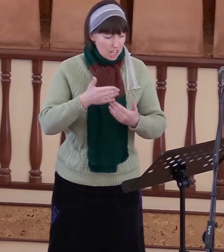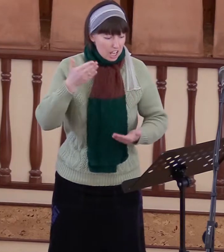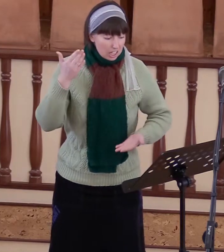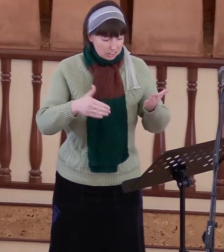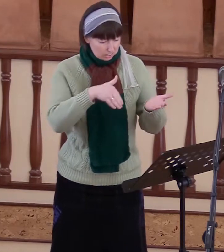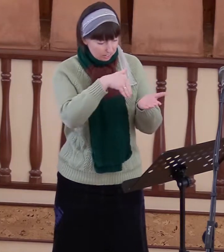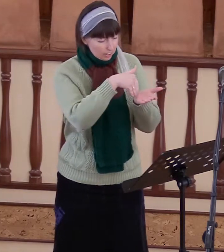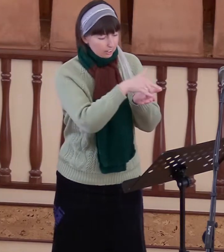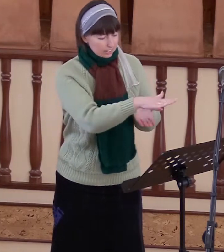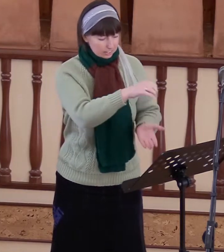воздержавшихся греха.